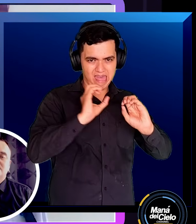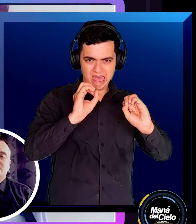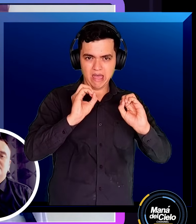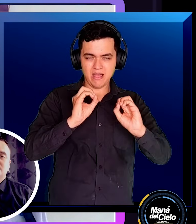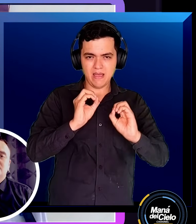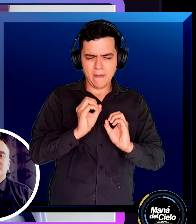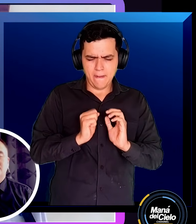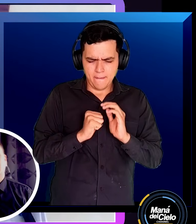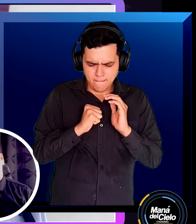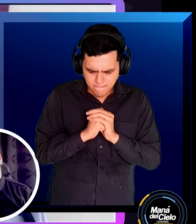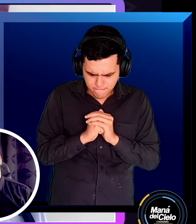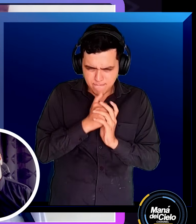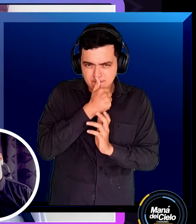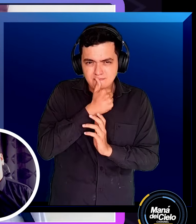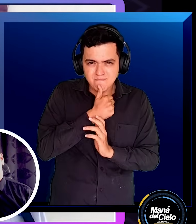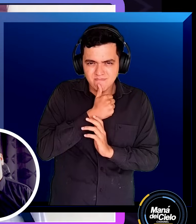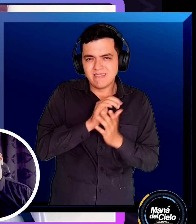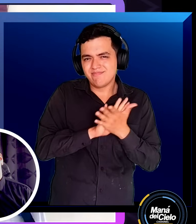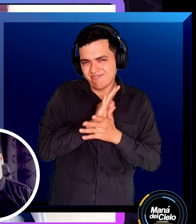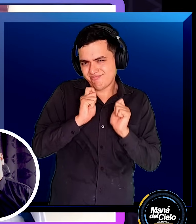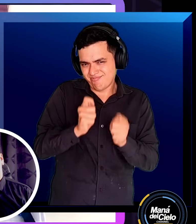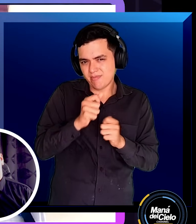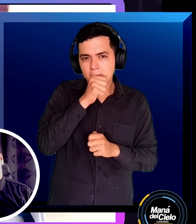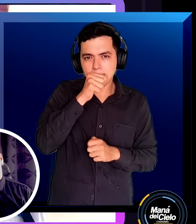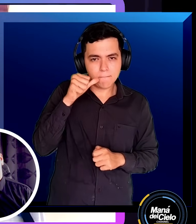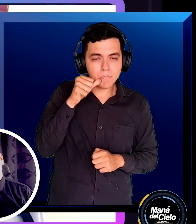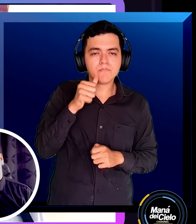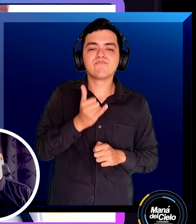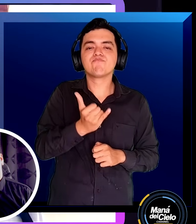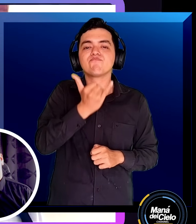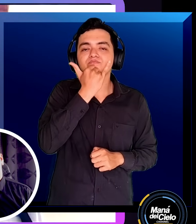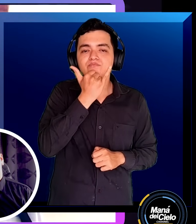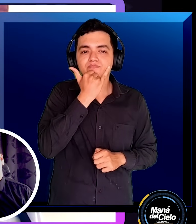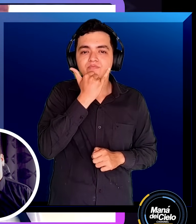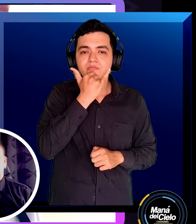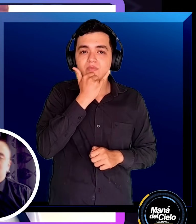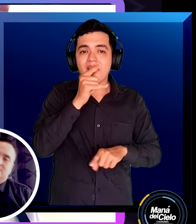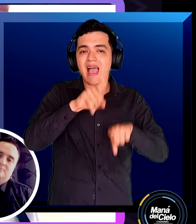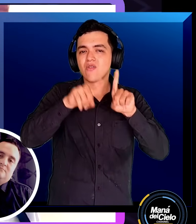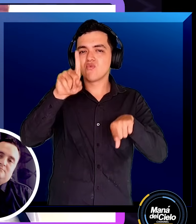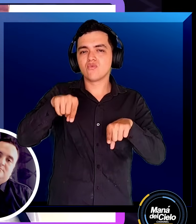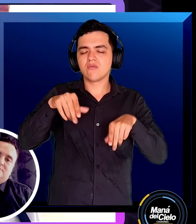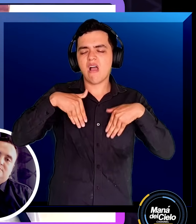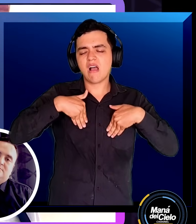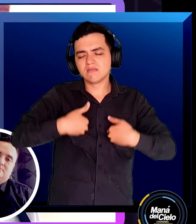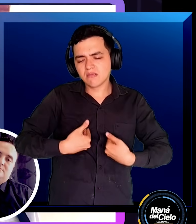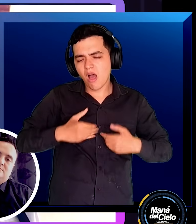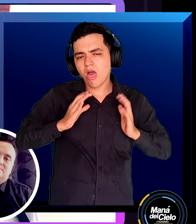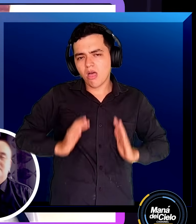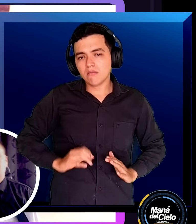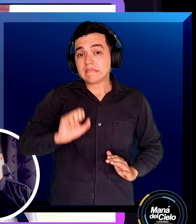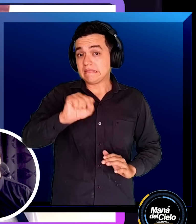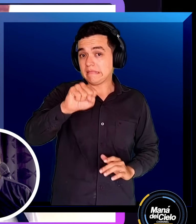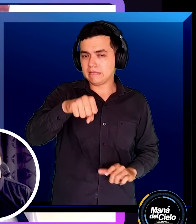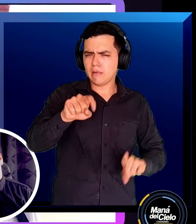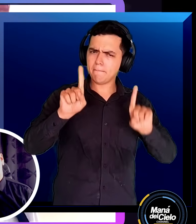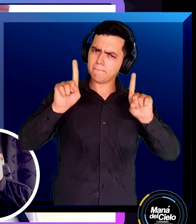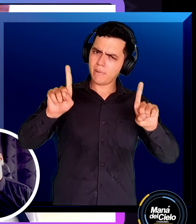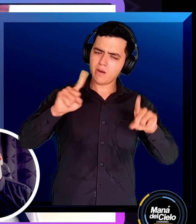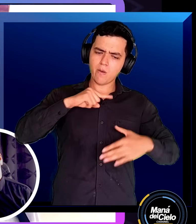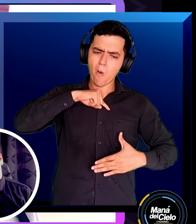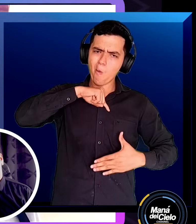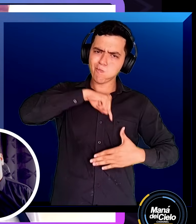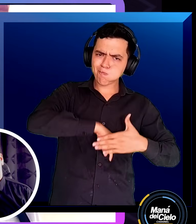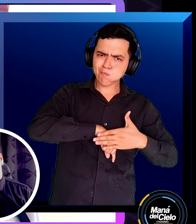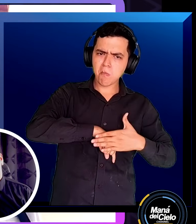en esta mañana. Yo me coloco bajo tu unción. Gracias, gracias, gracias. Yo dependo de tu gracia, yo dependo de ti. Yo dependo